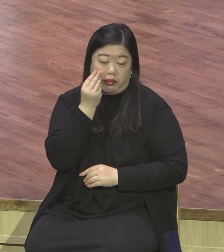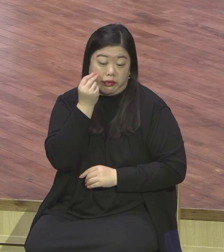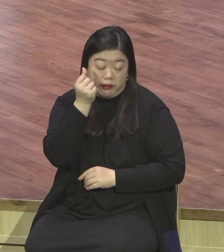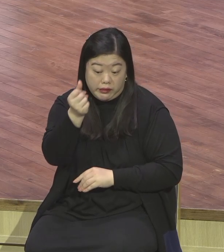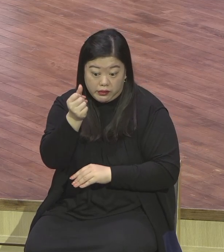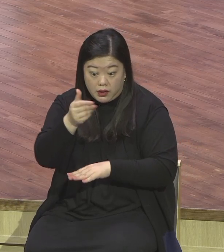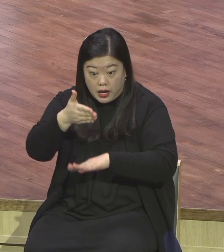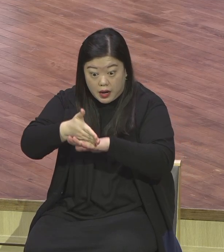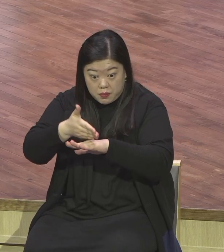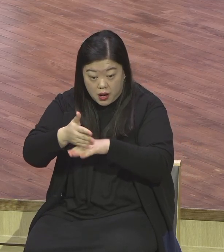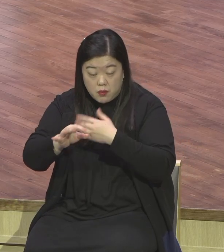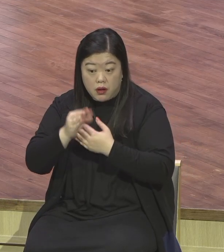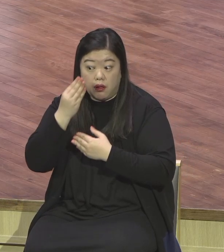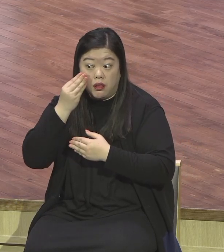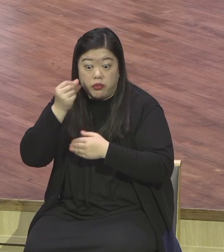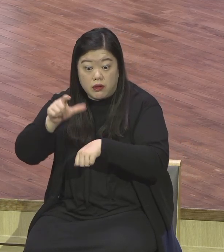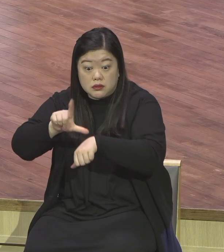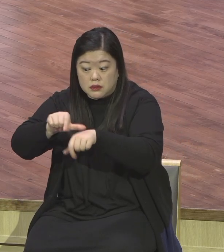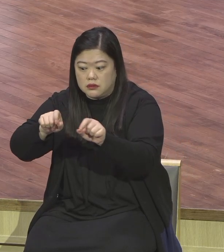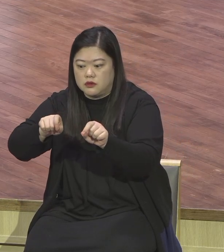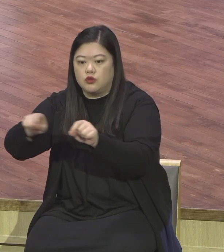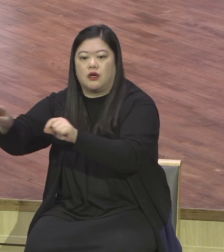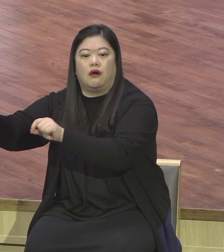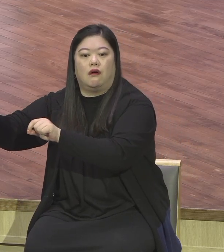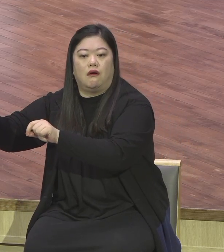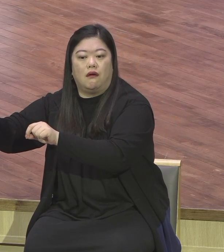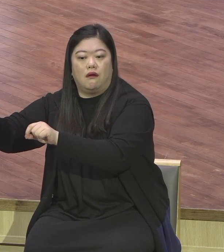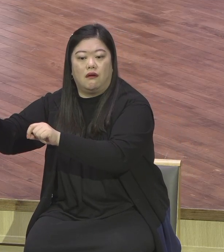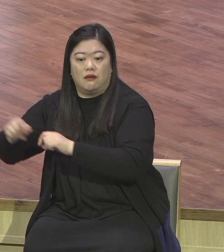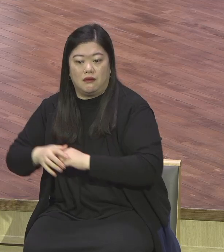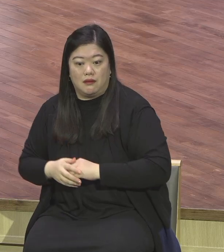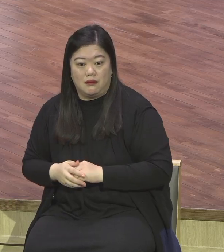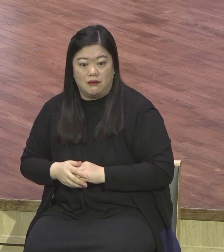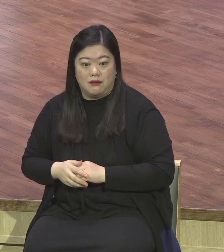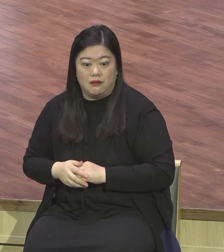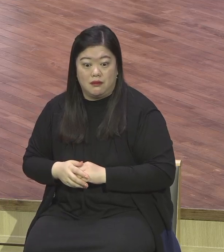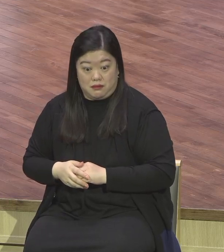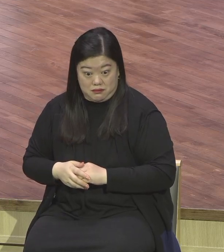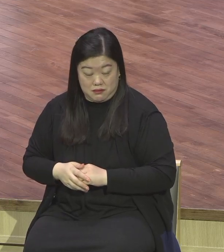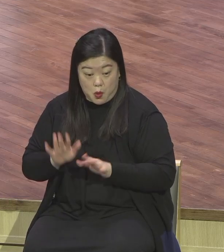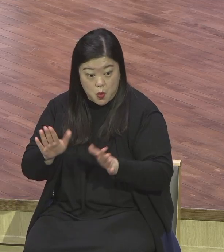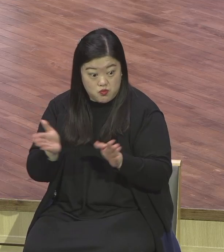연장된다 어쩌겠어요 오늘 그것 한번 해볼래요